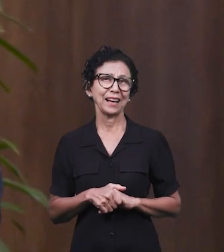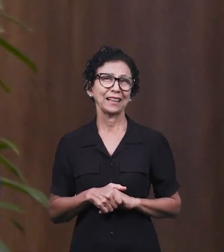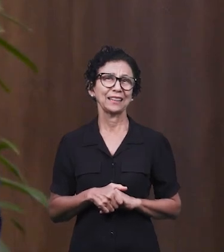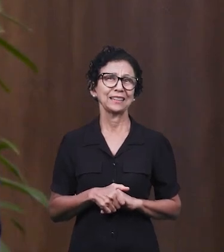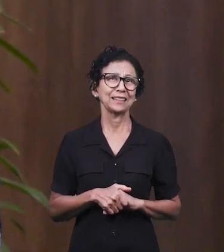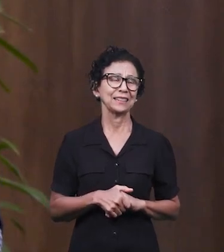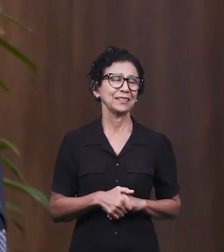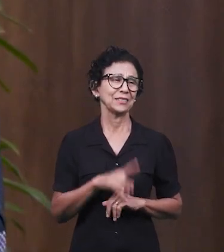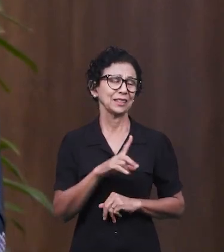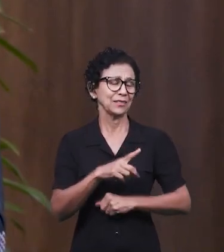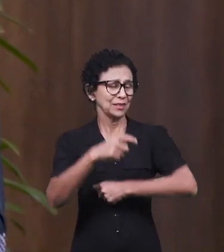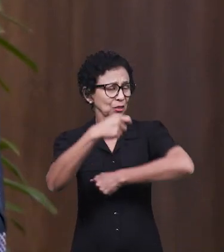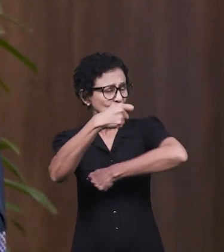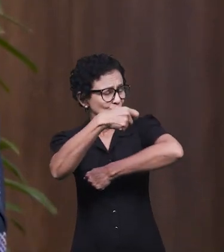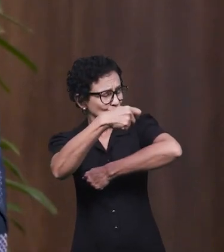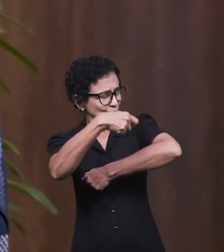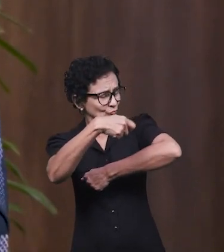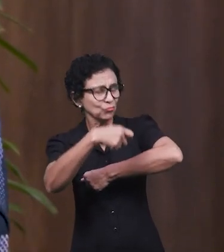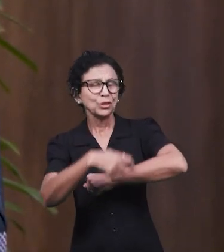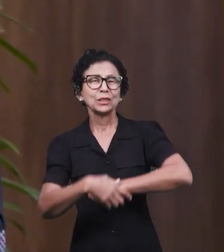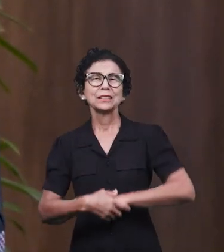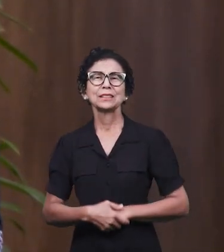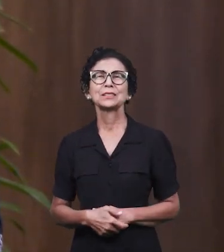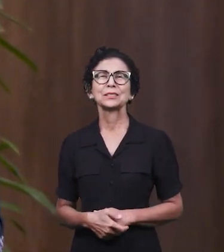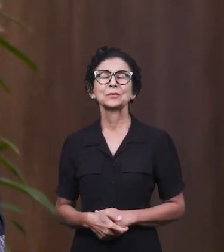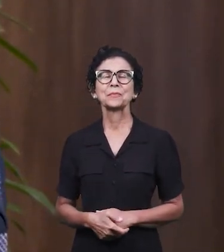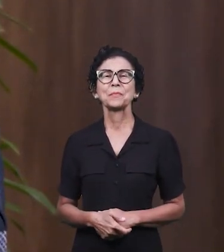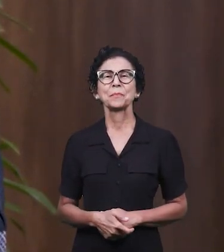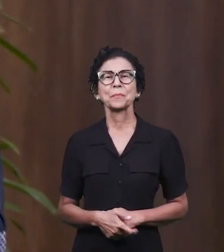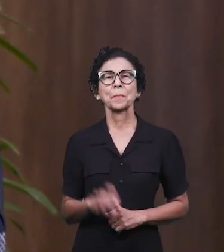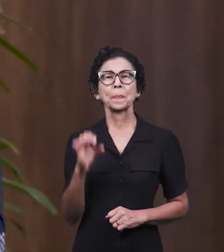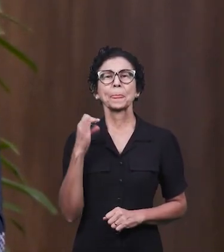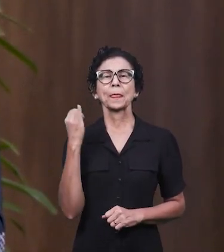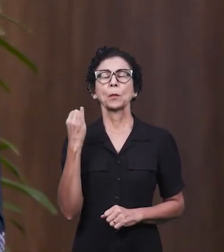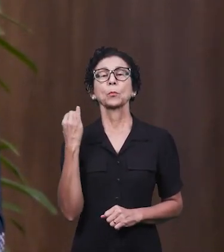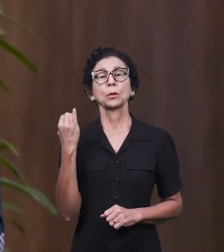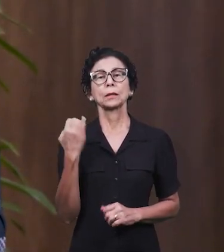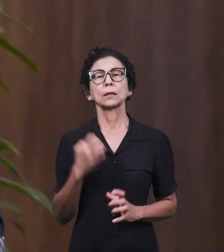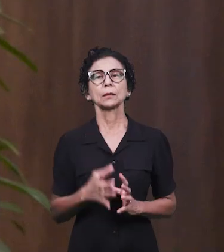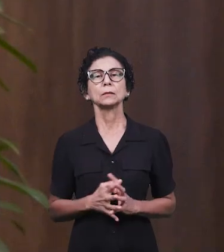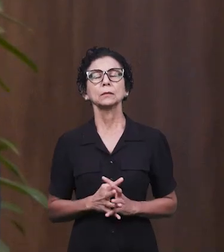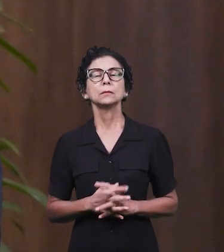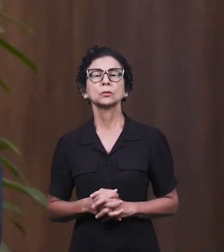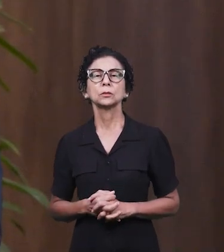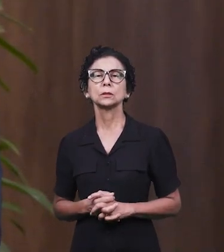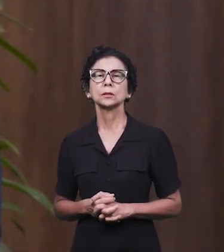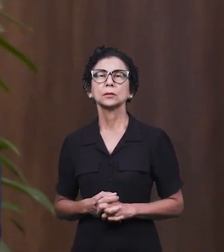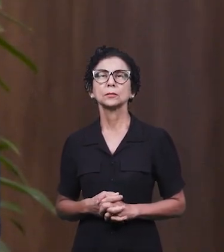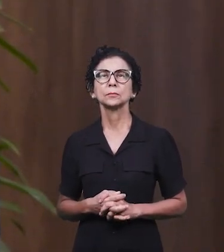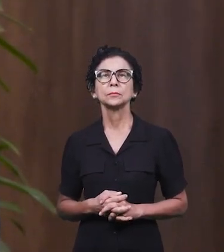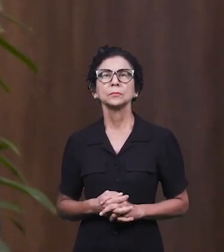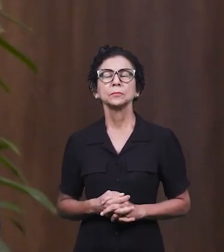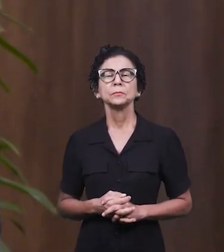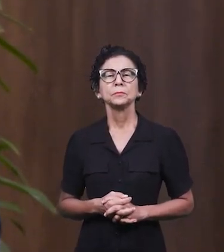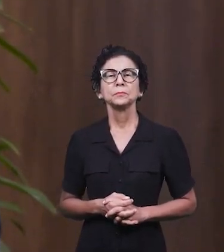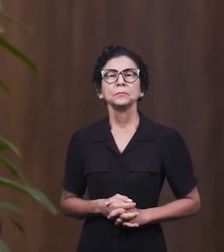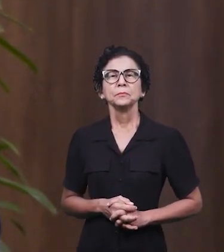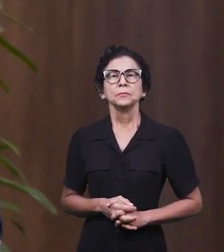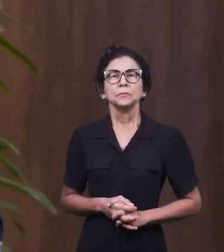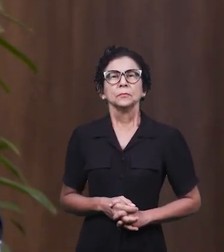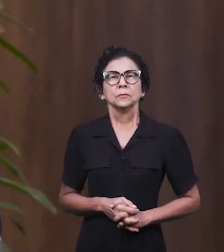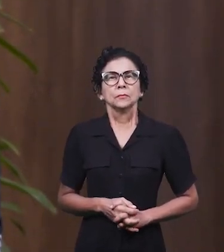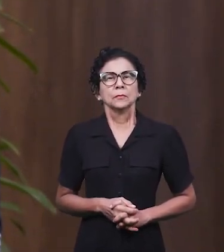ali olhando. E é importante mesmo, né? Nós sabermos desde pequenininho. E,